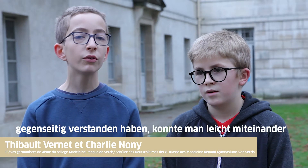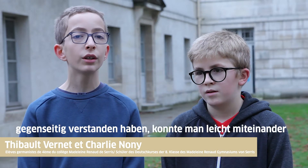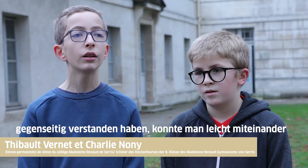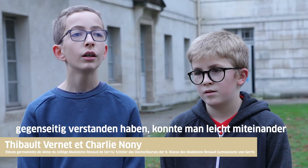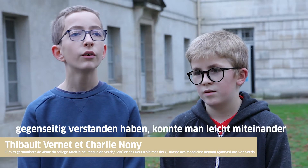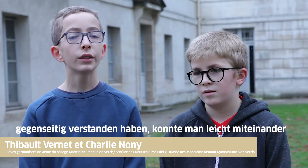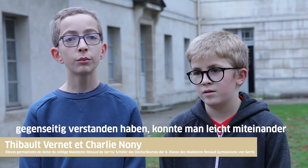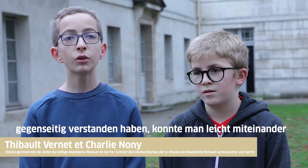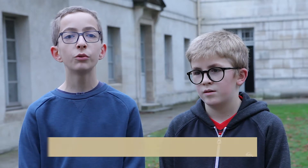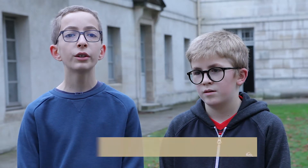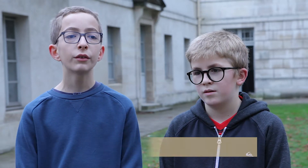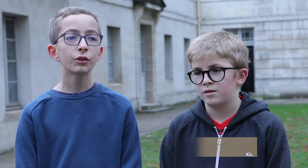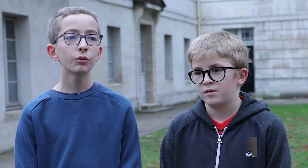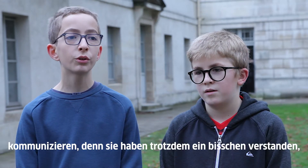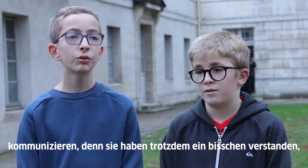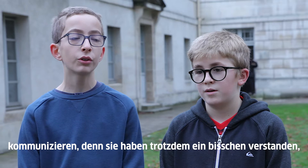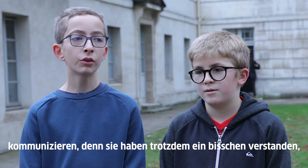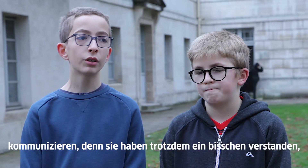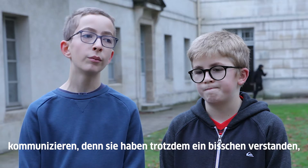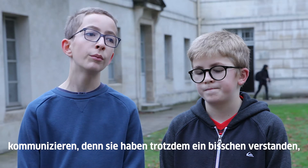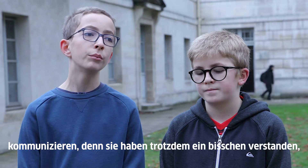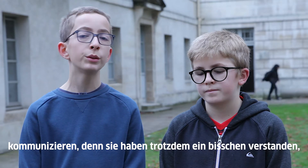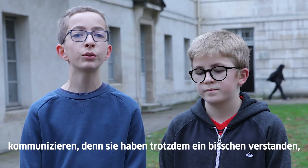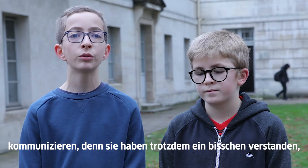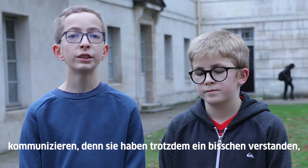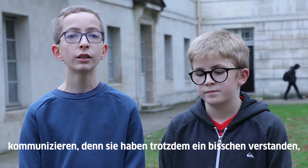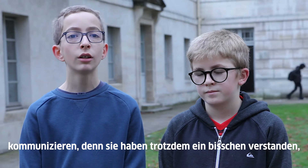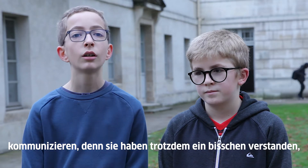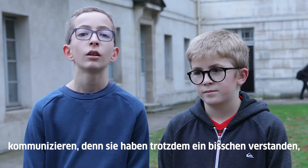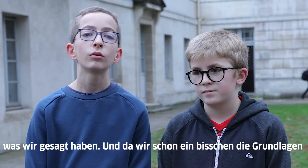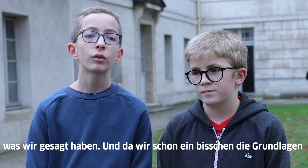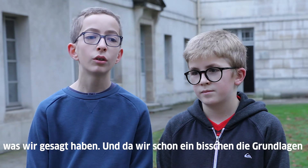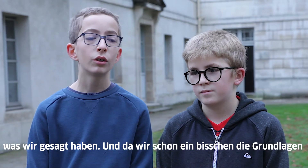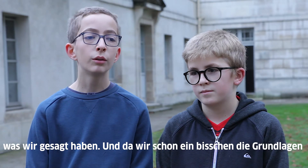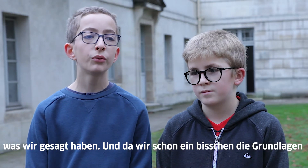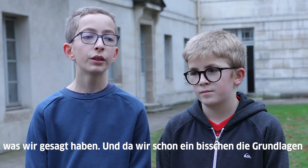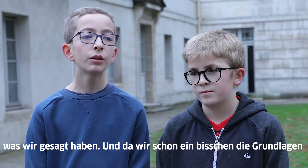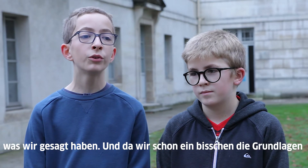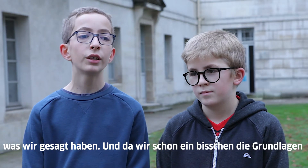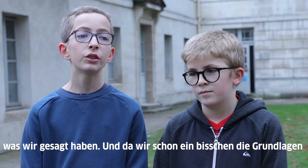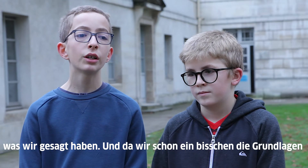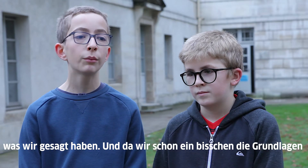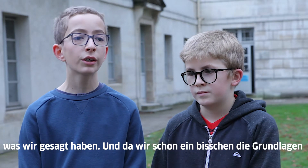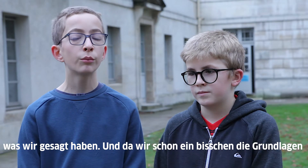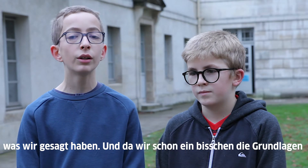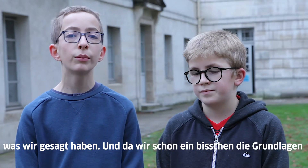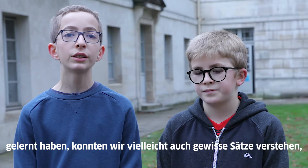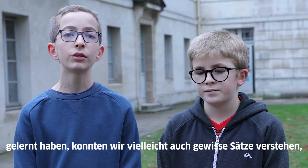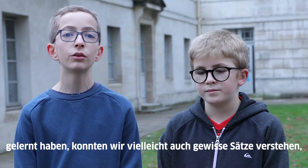pouvait facilement communiquer avec eux parce qu'ils entendaient quand même un petit peu ce qu'on disait. Donc, et puis comme on a déjà appris un peu les bases au